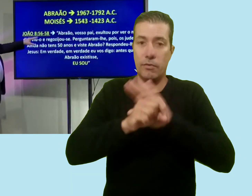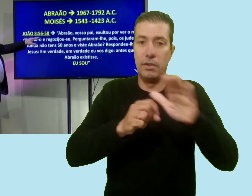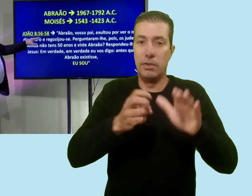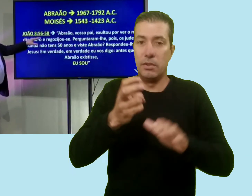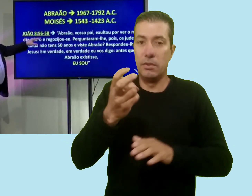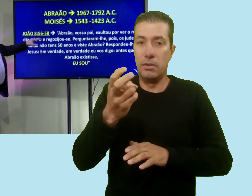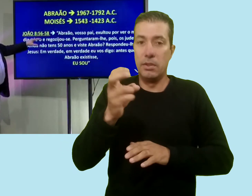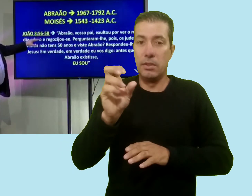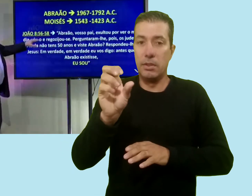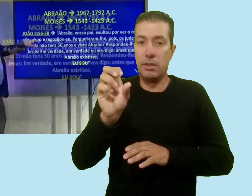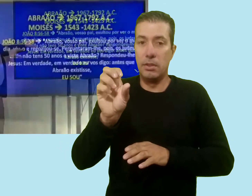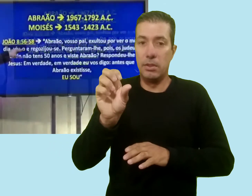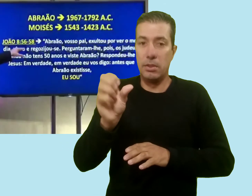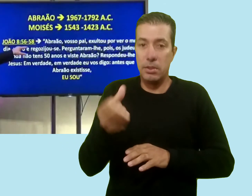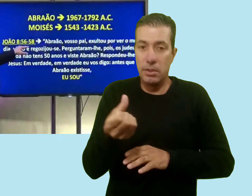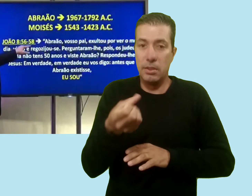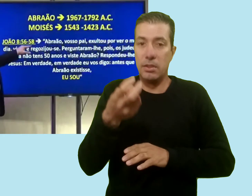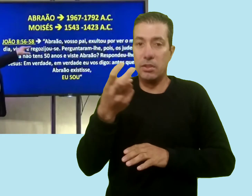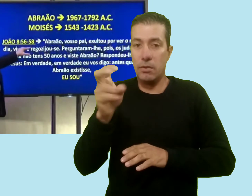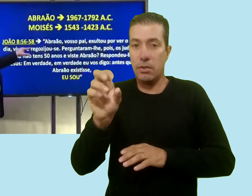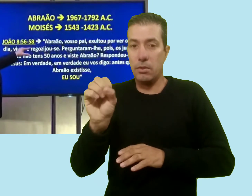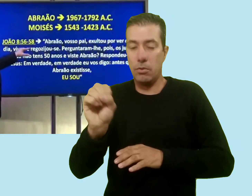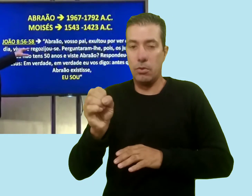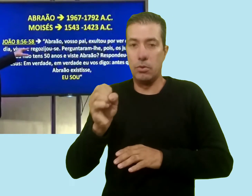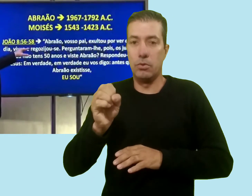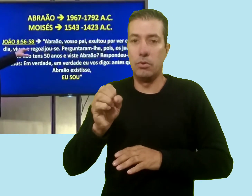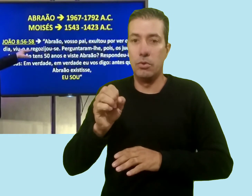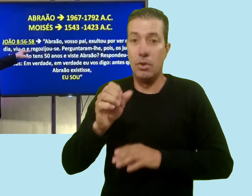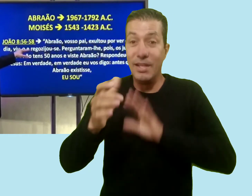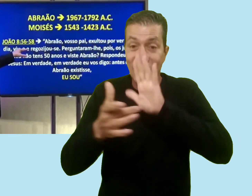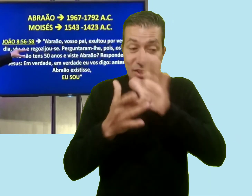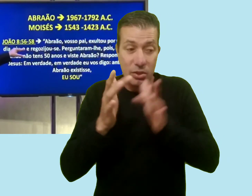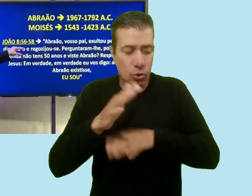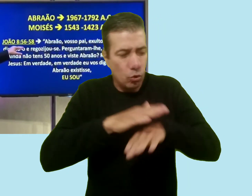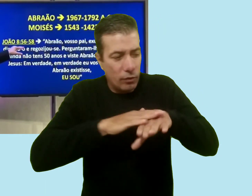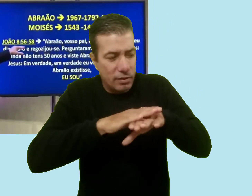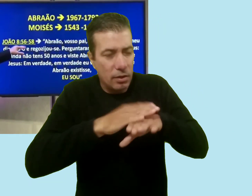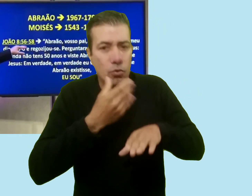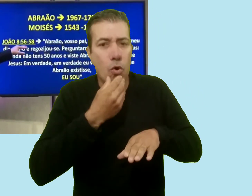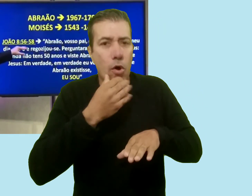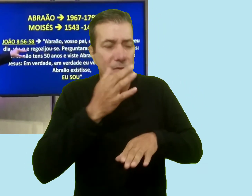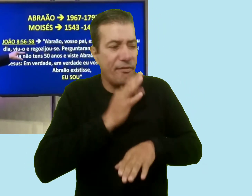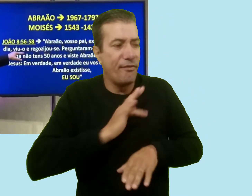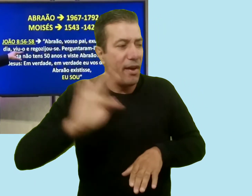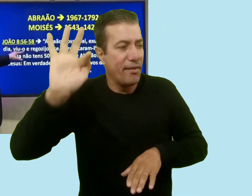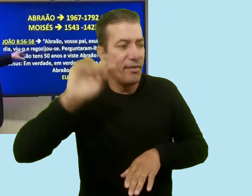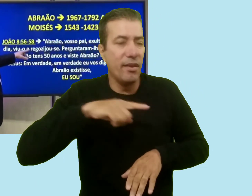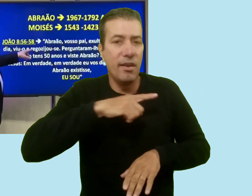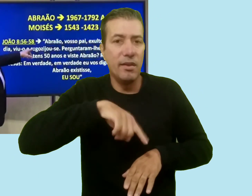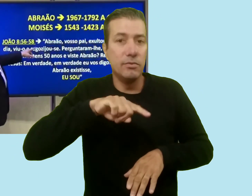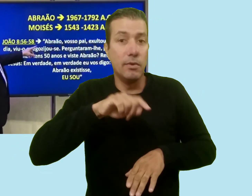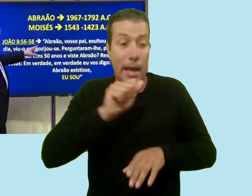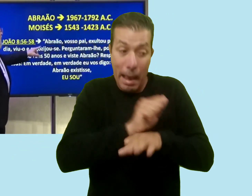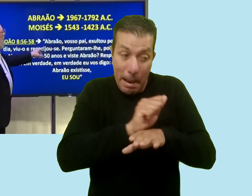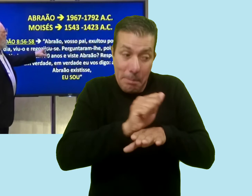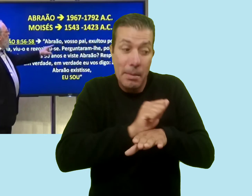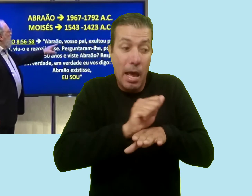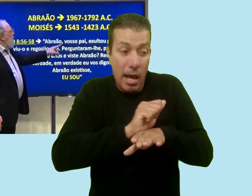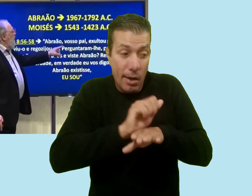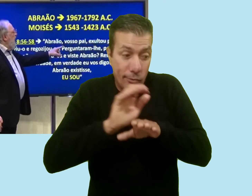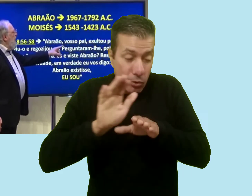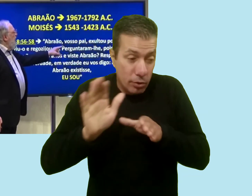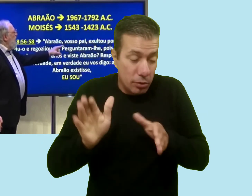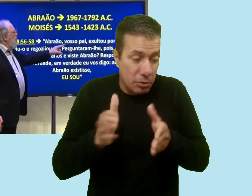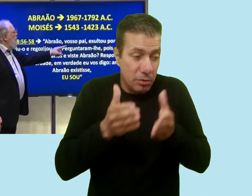João 8, 56 e 58, Jesus conversando com os fariseus. Abraão,